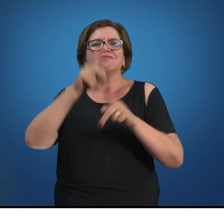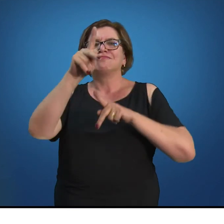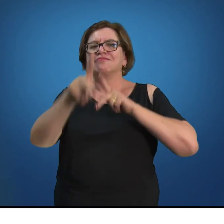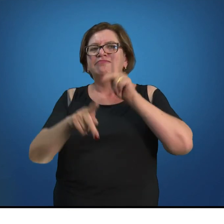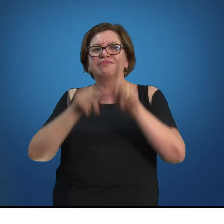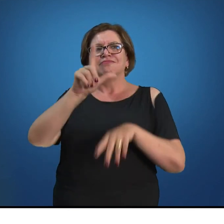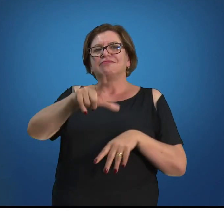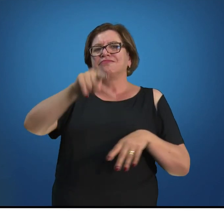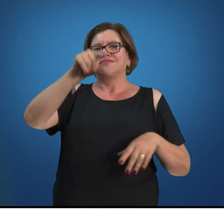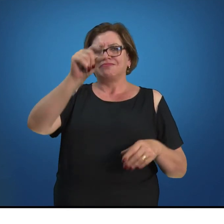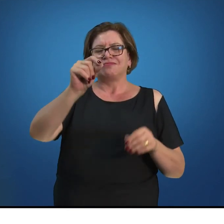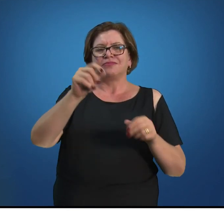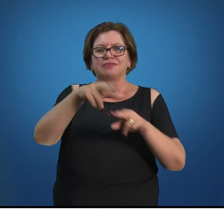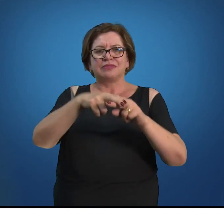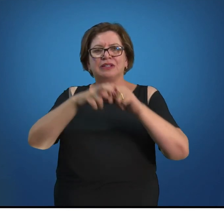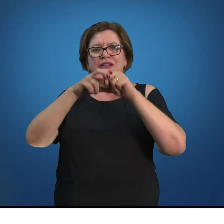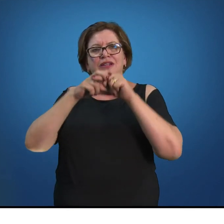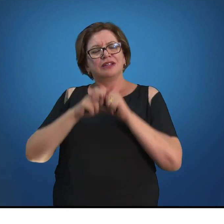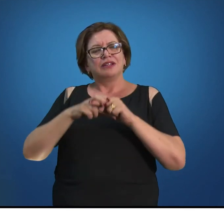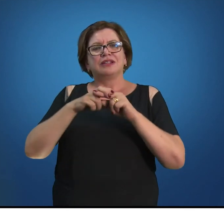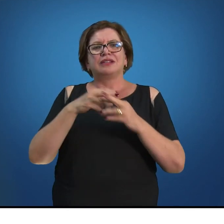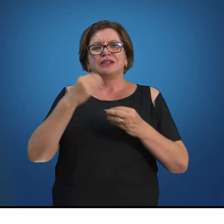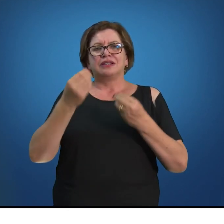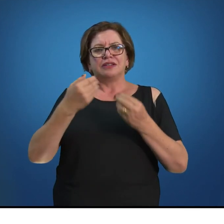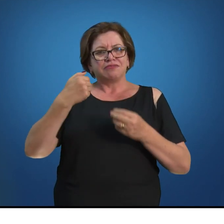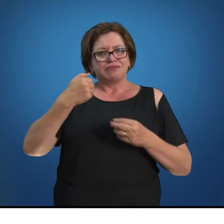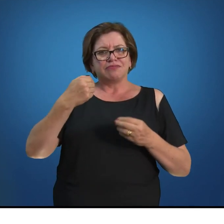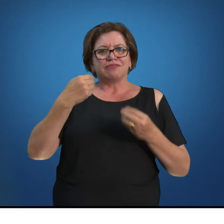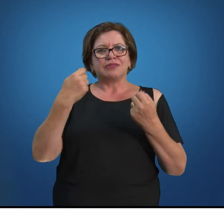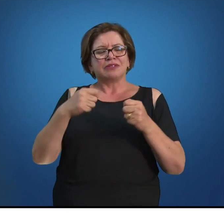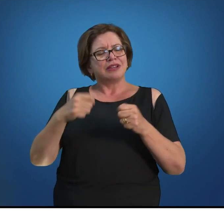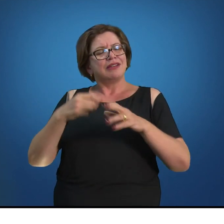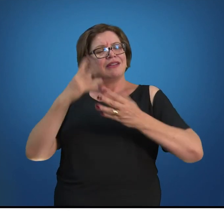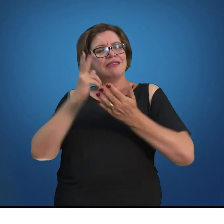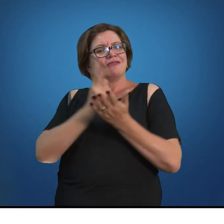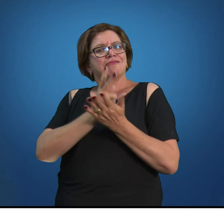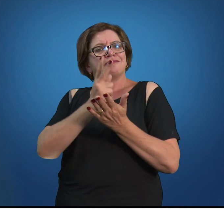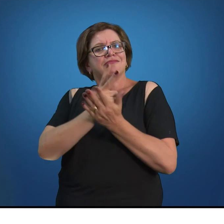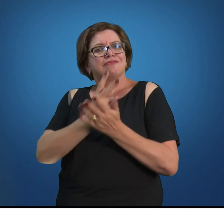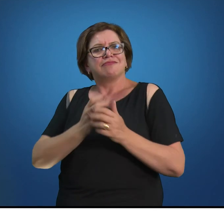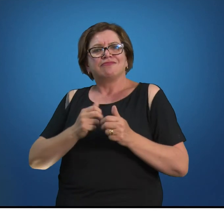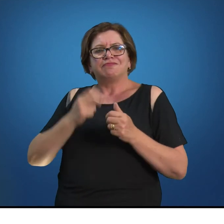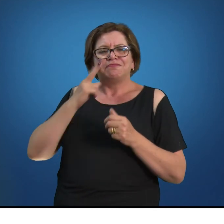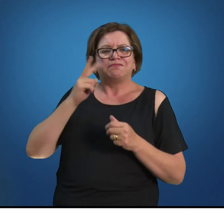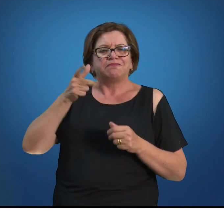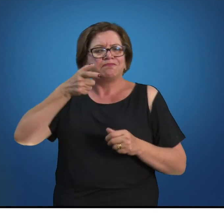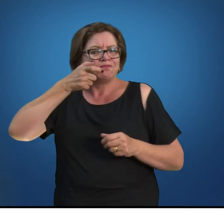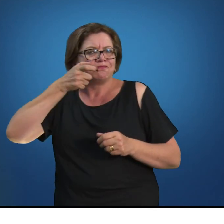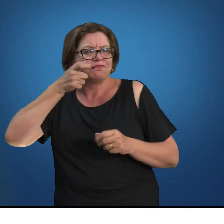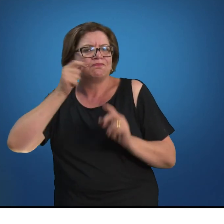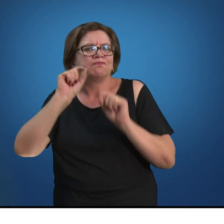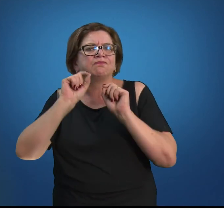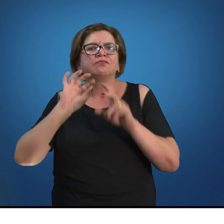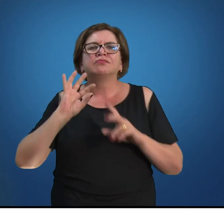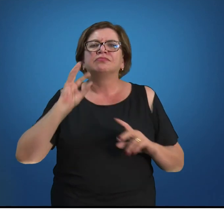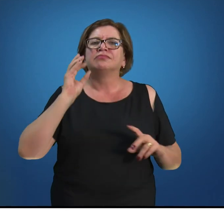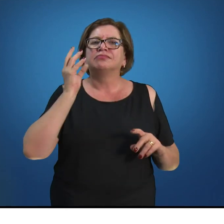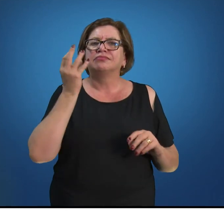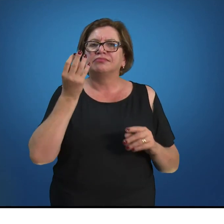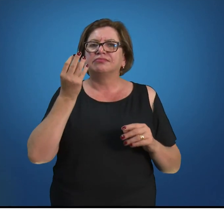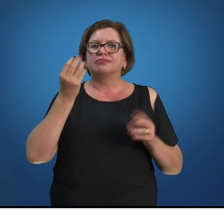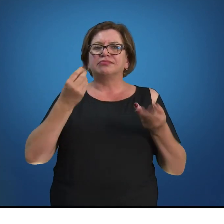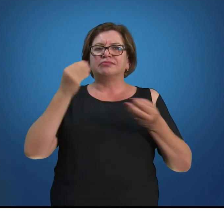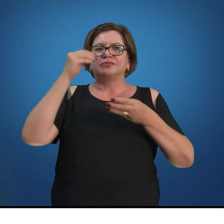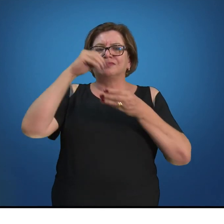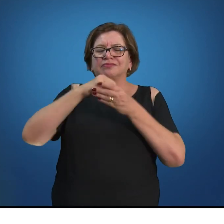de decisão e, portanto, é mais do que nunca necessário acompanhar tudo que vem